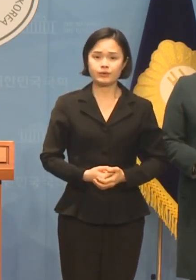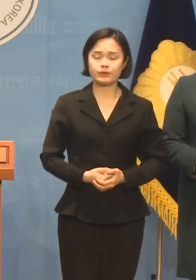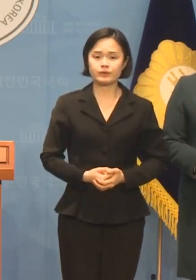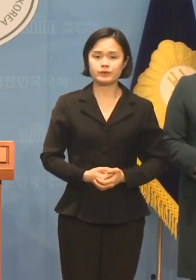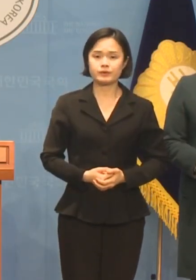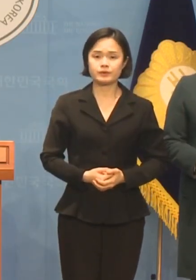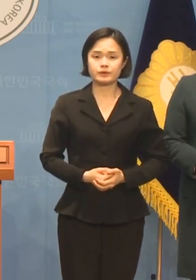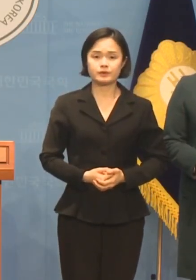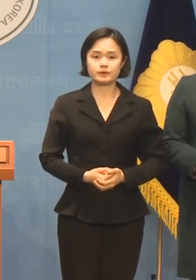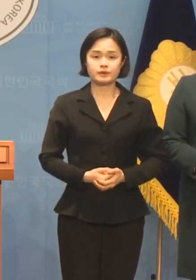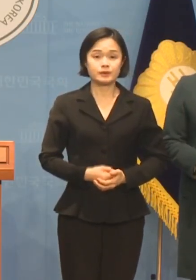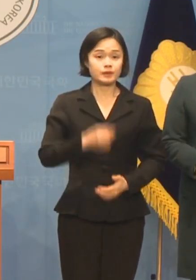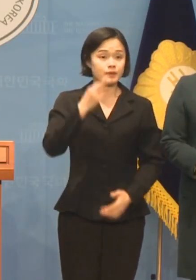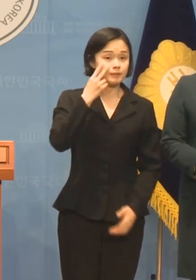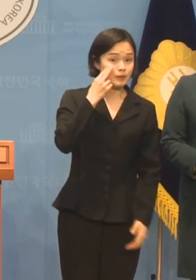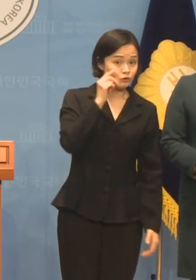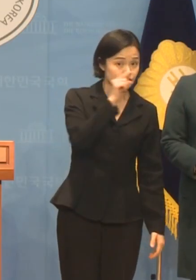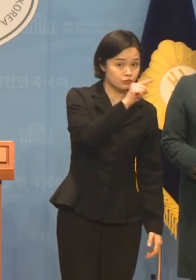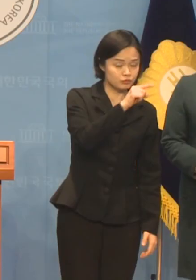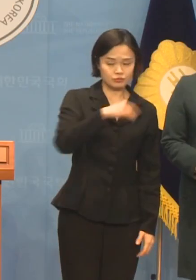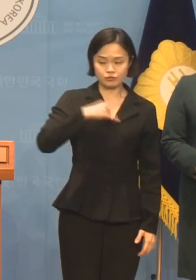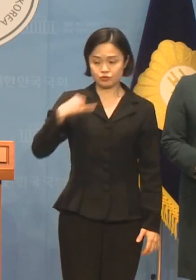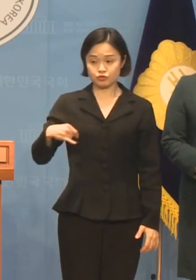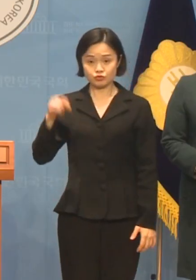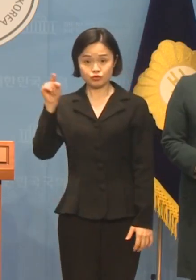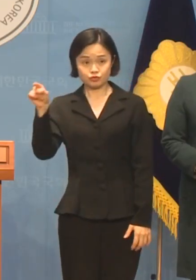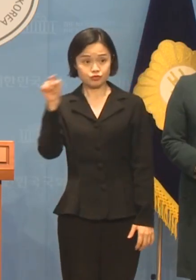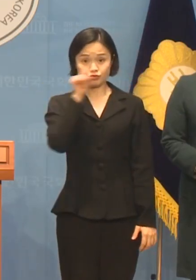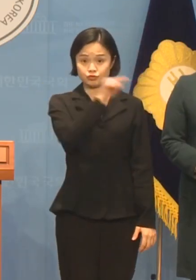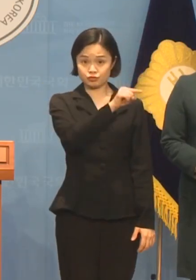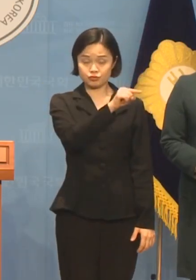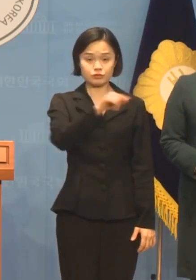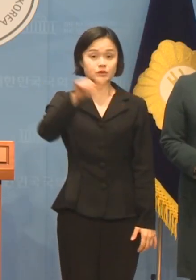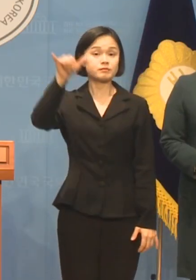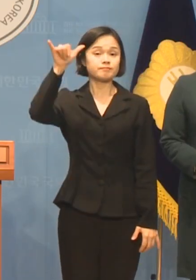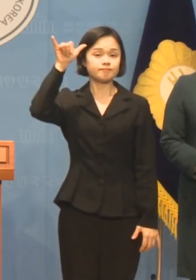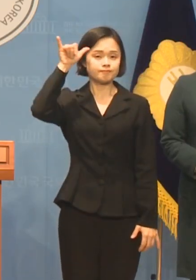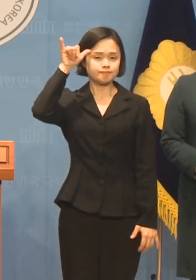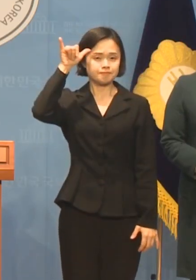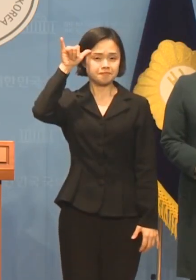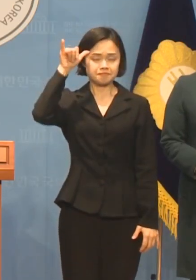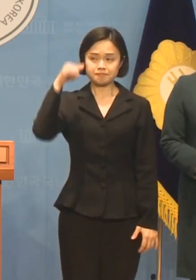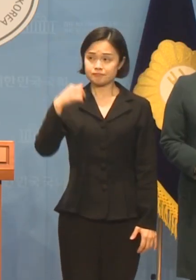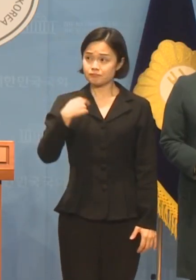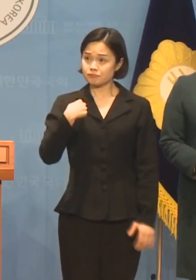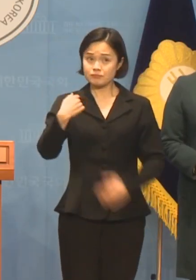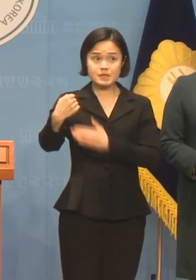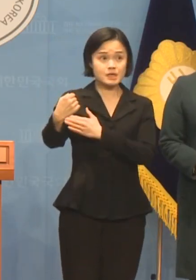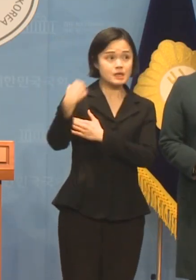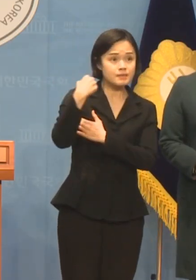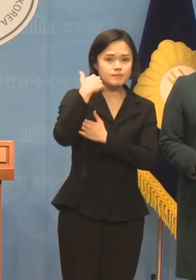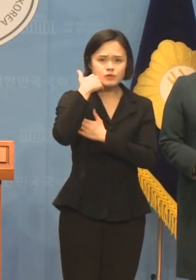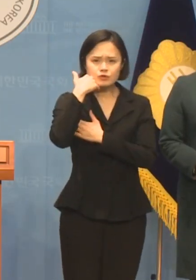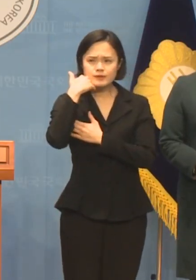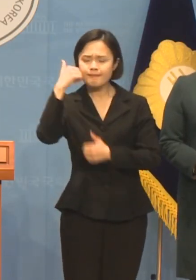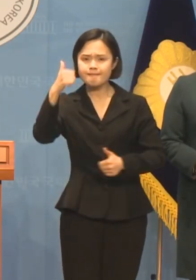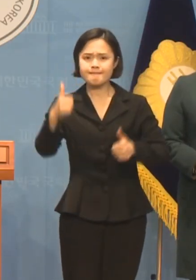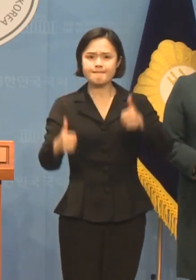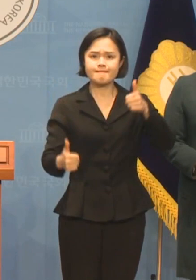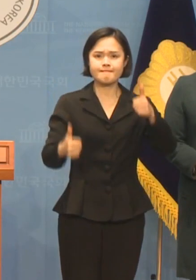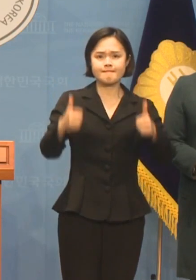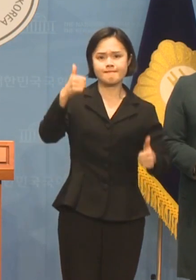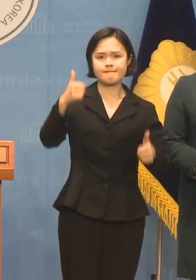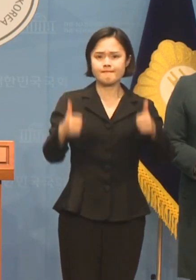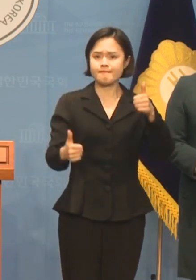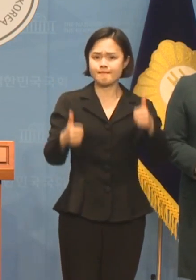구체적으로 미국과 중국, 양강이 인공지능의 생태계를 서로 이끌겠다라는 강한 의지를 표방하고 있는